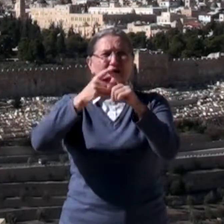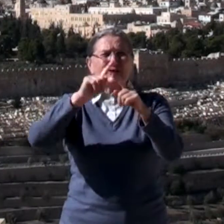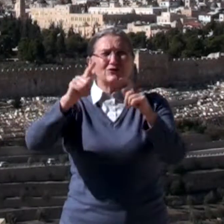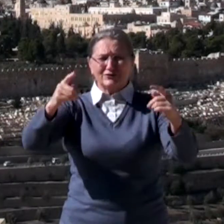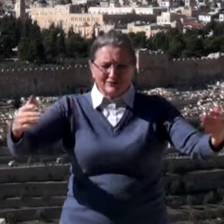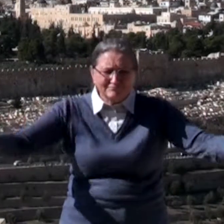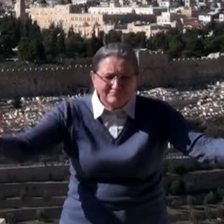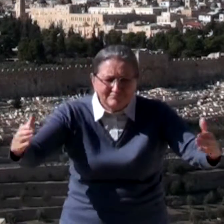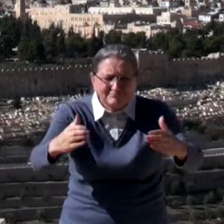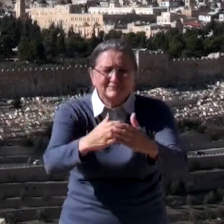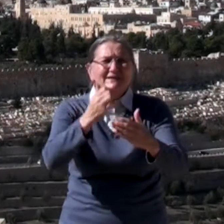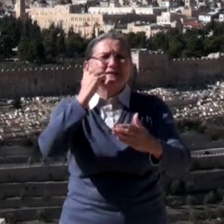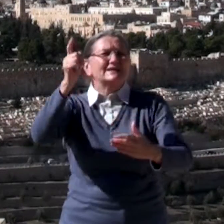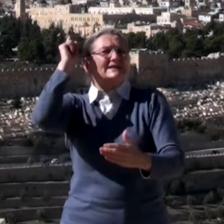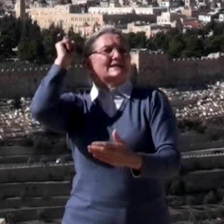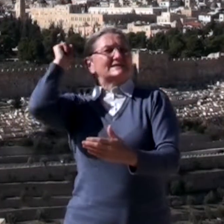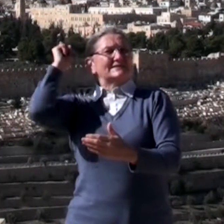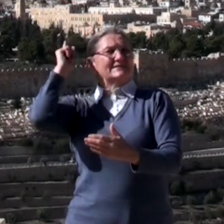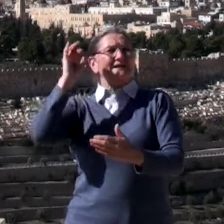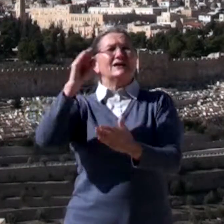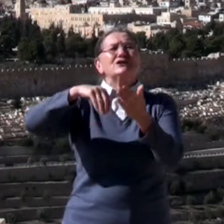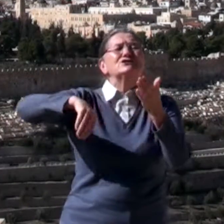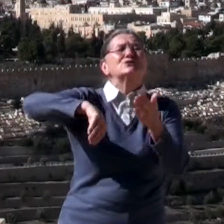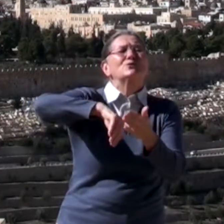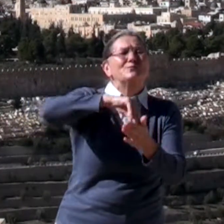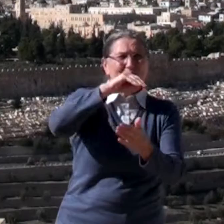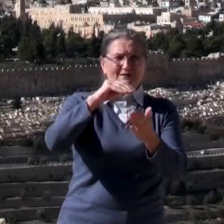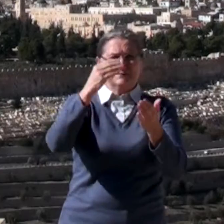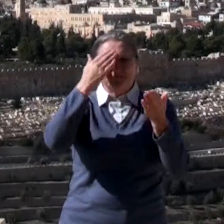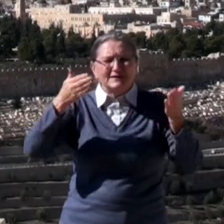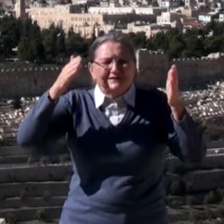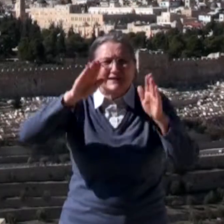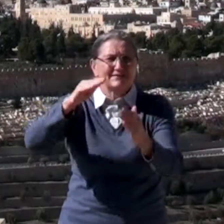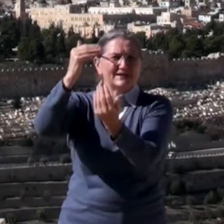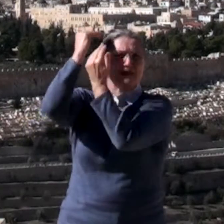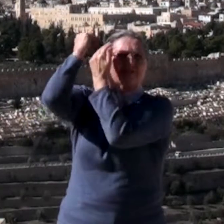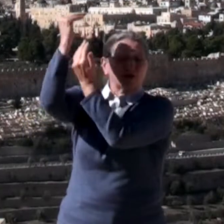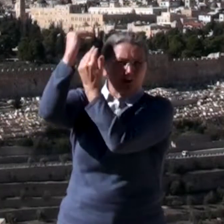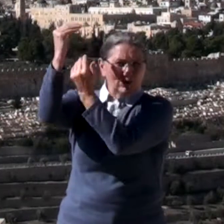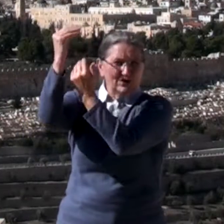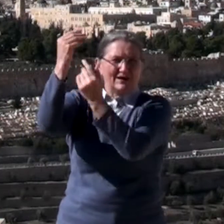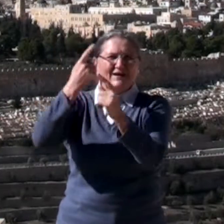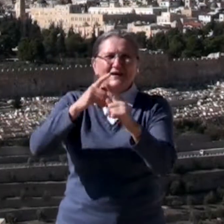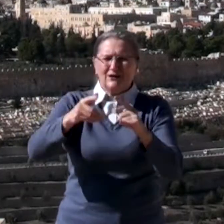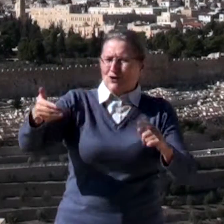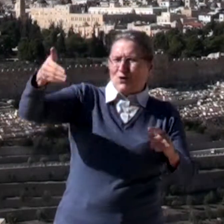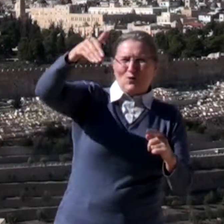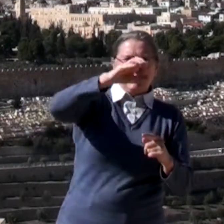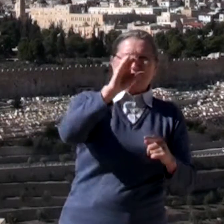Ты стяжал издревле, искупил в жезл достояние Твоего эту гору Сион,